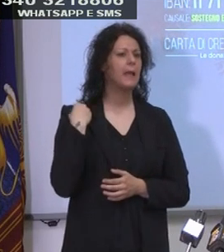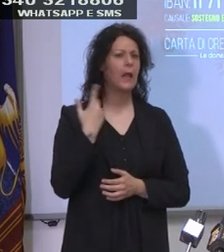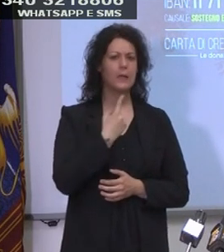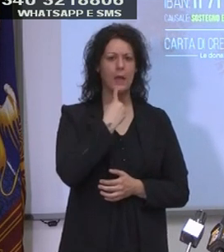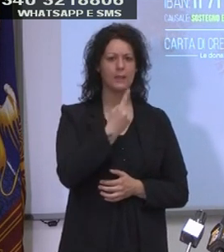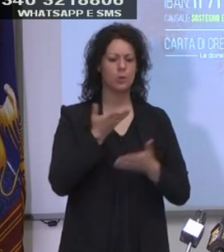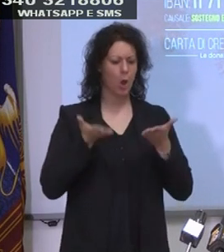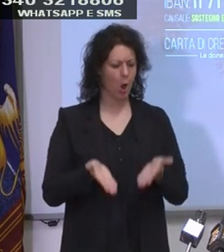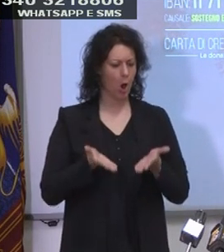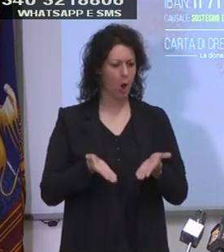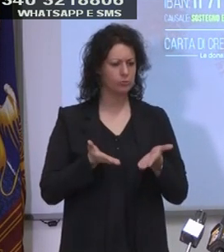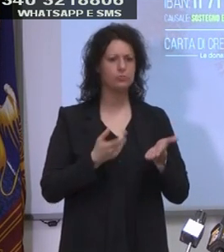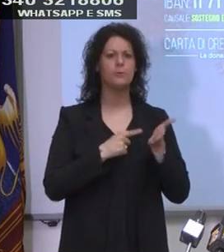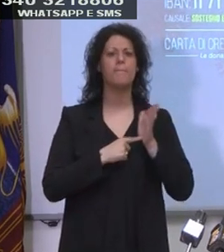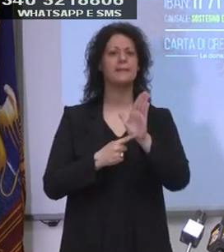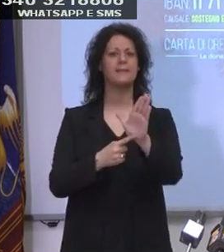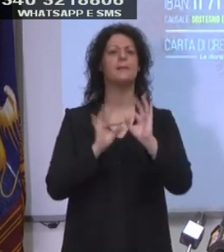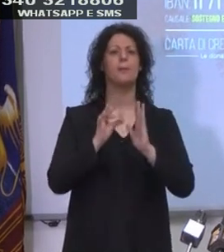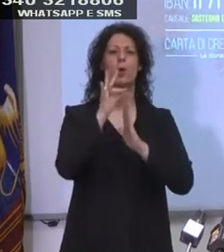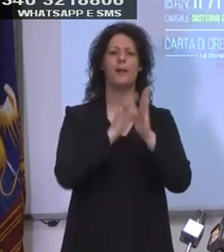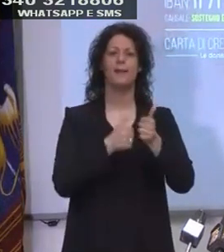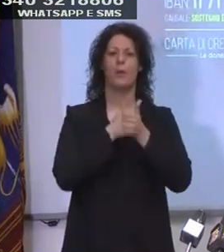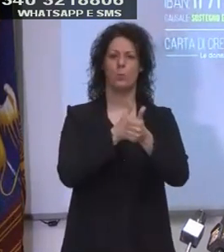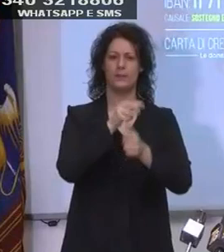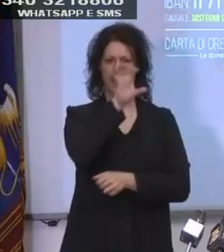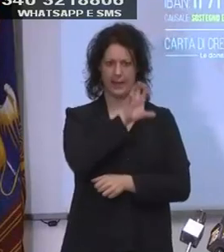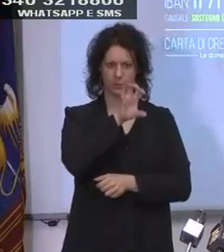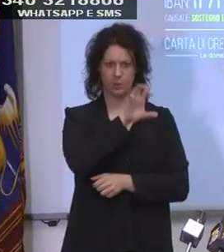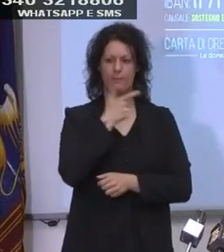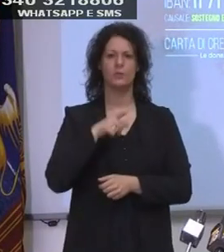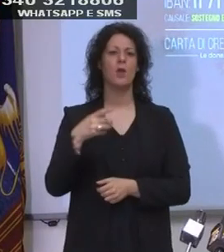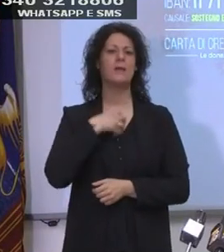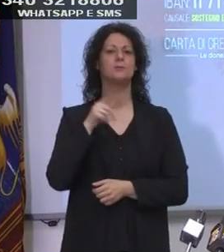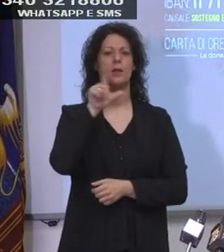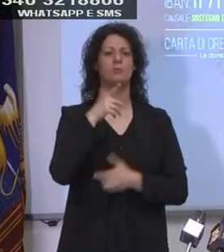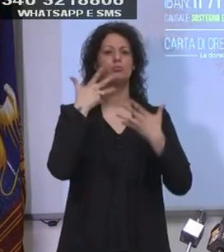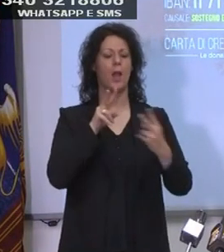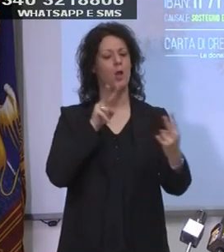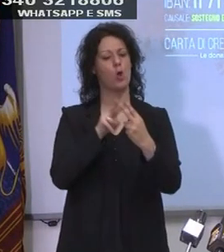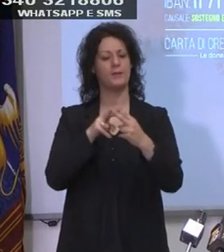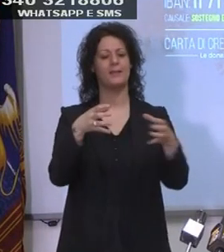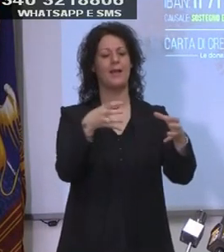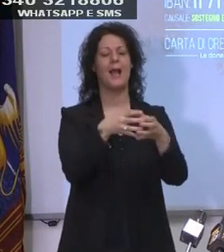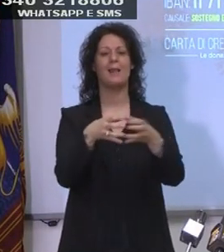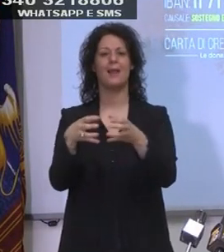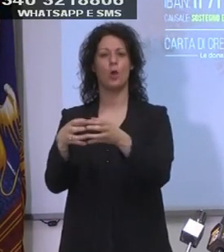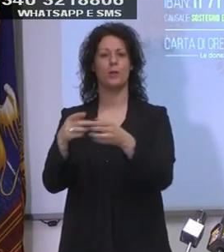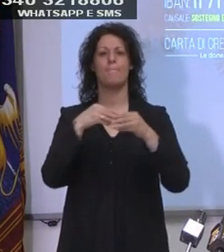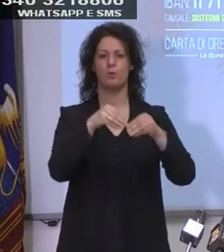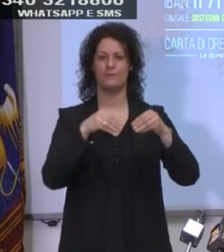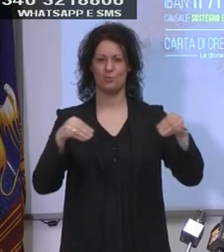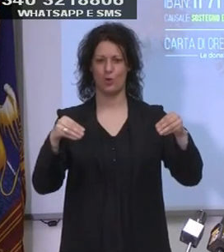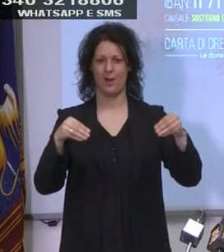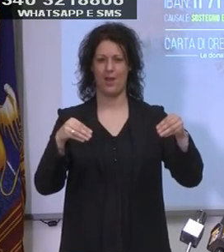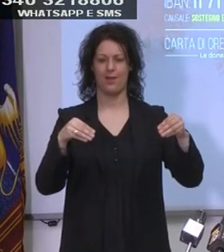avreste presentato le linee guida regionali. L'assessore Lanzarini ieri ha incontrato le categorie sociali e hanno parlato delle schede INAIL, annunciando per